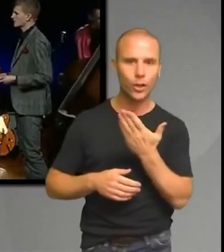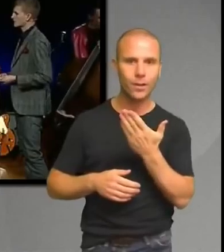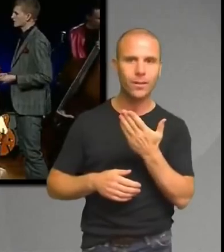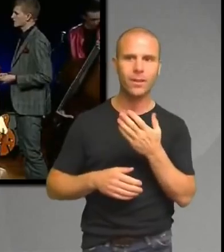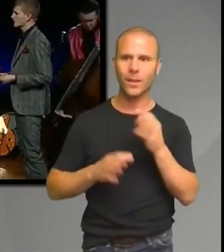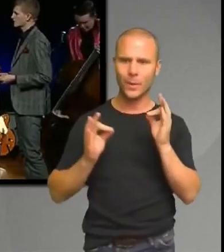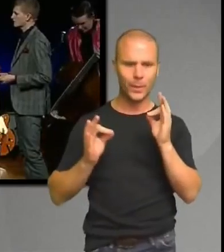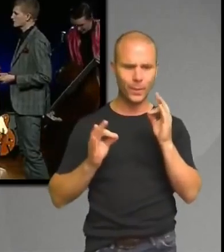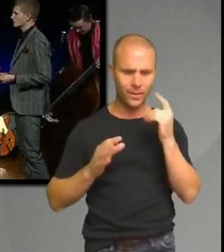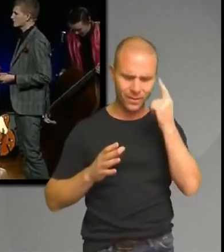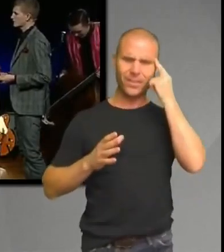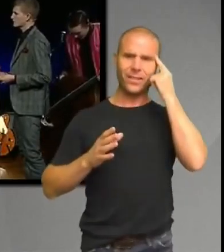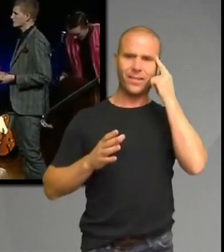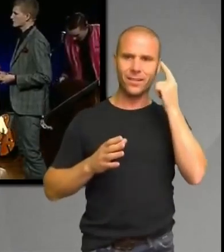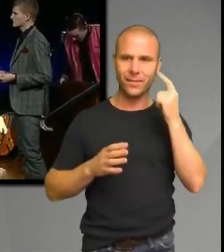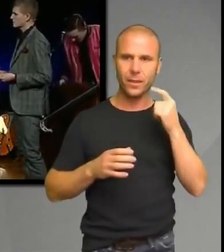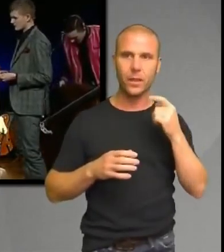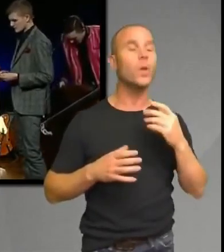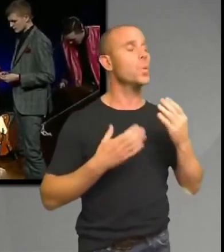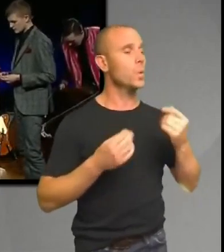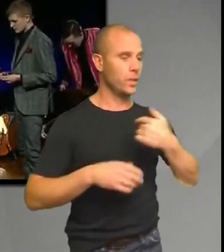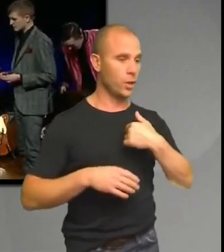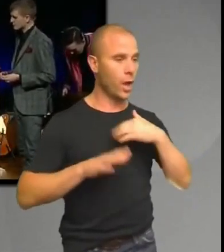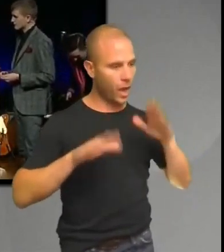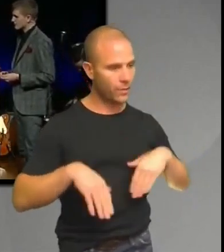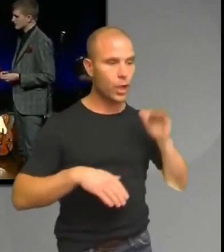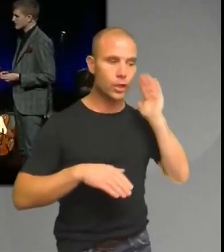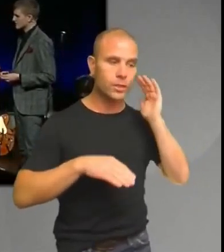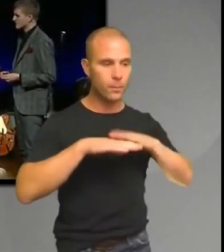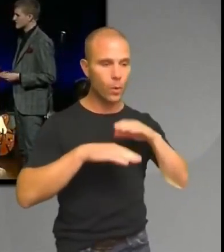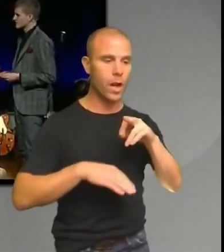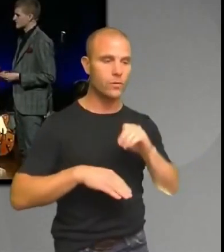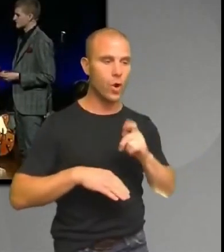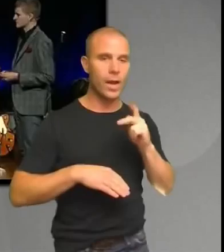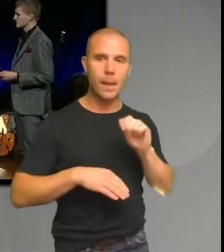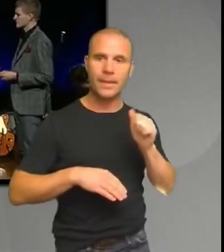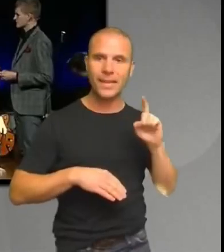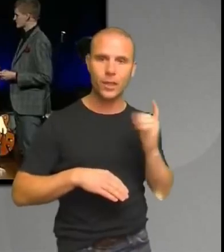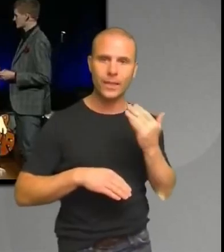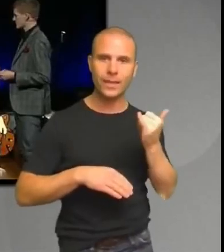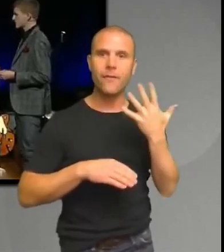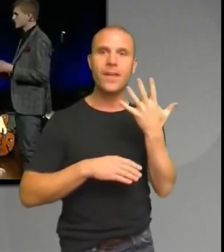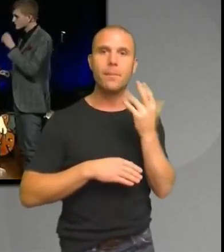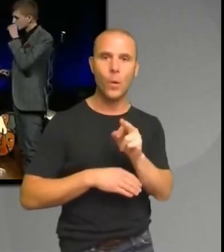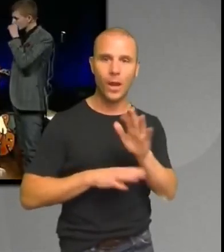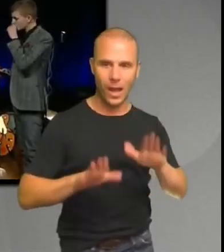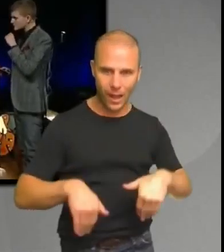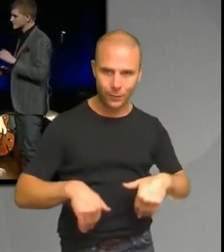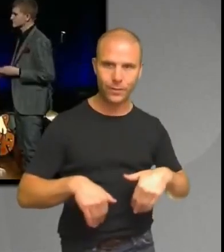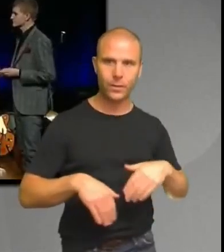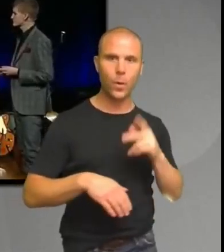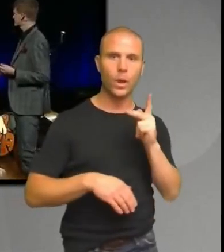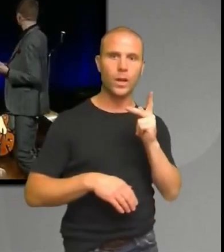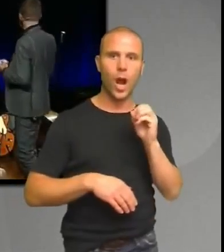det? Ja, jag har lyssnat på rockabilly i ungefär 5 år. Så, och Carl